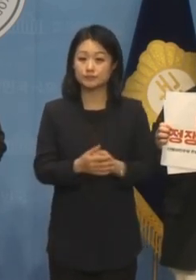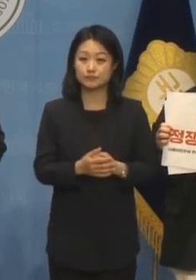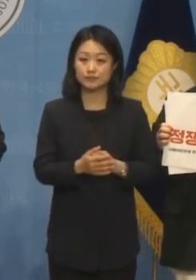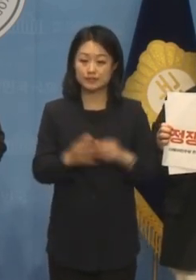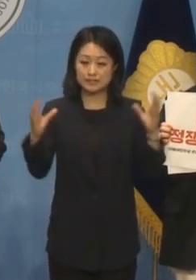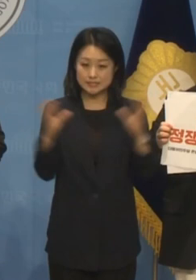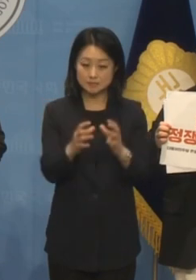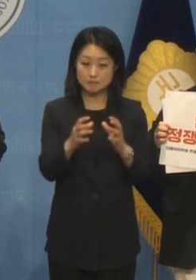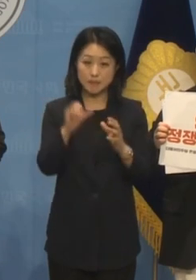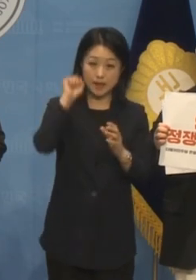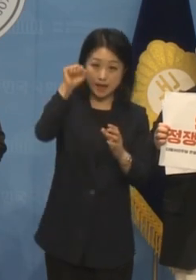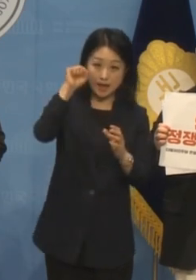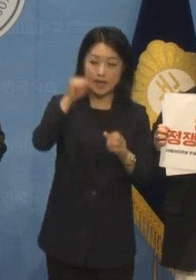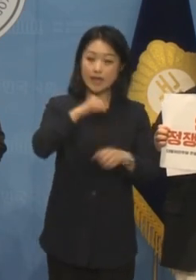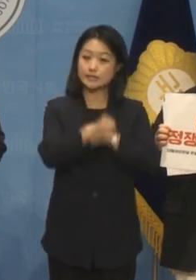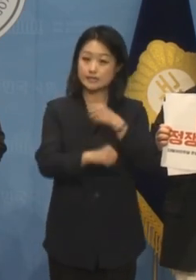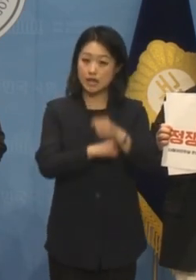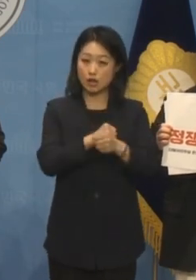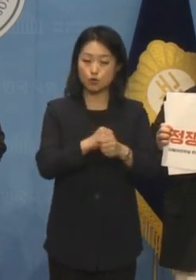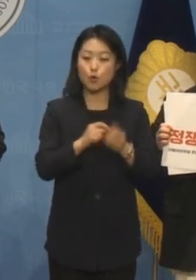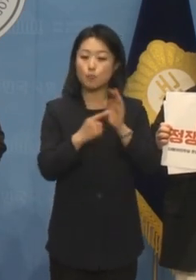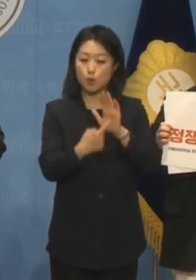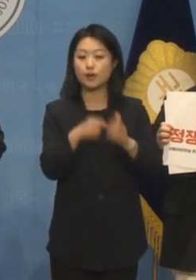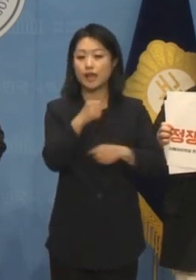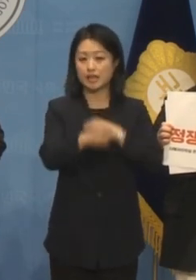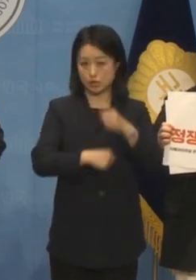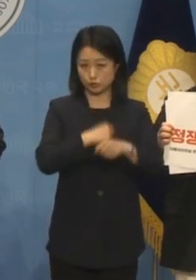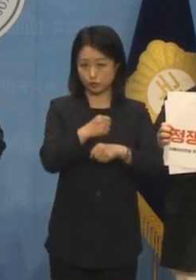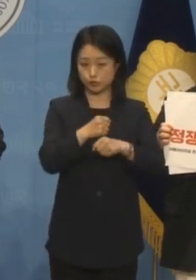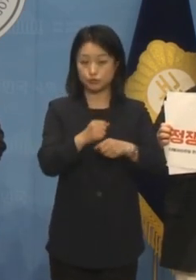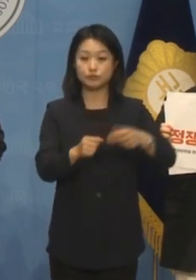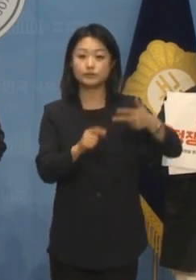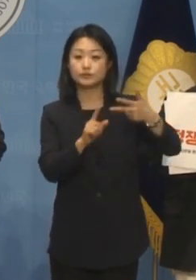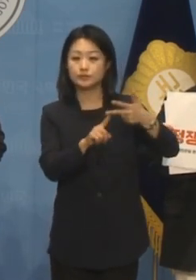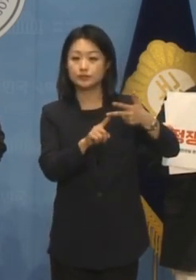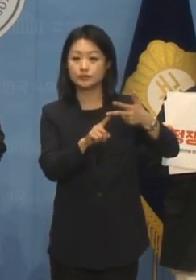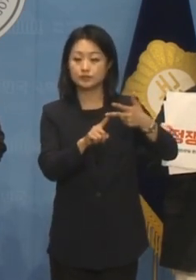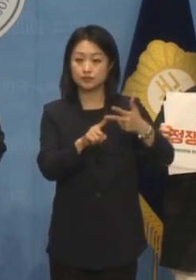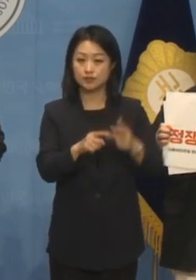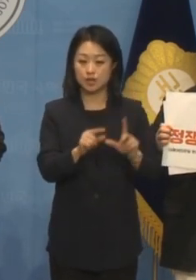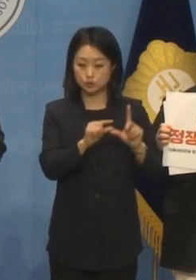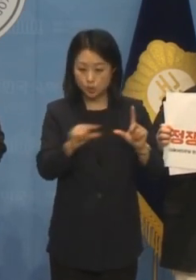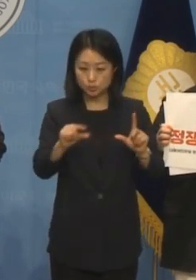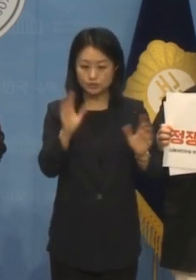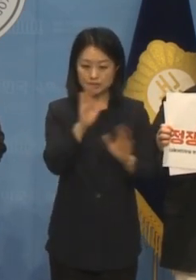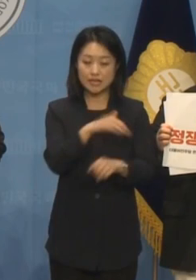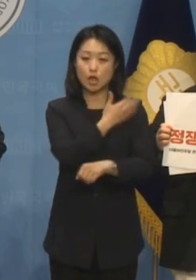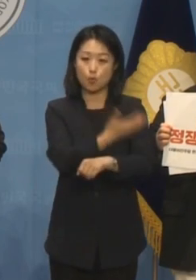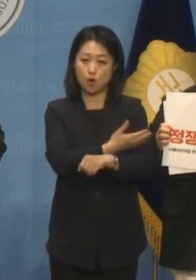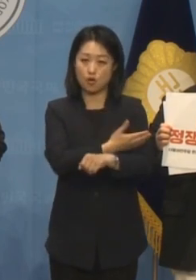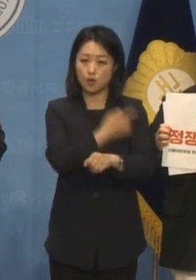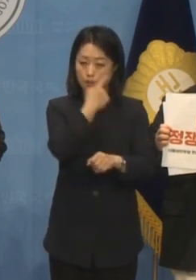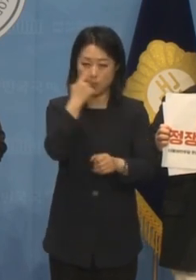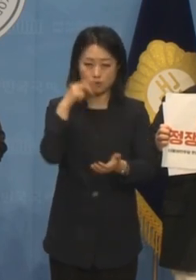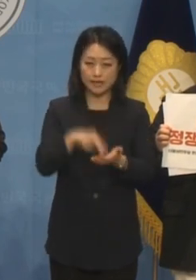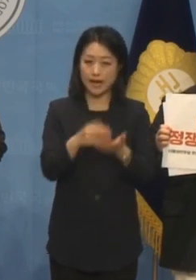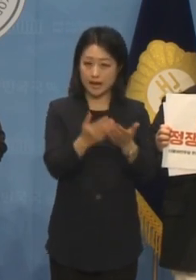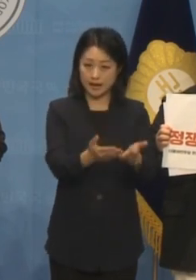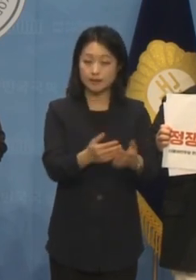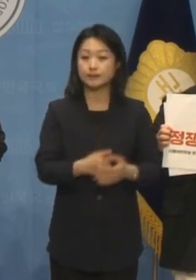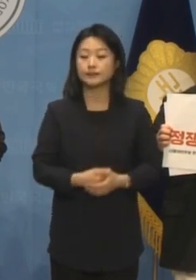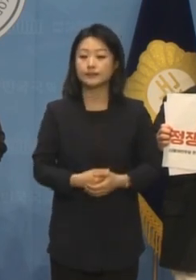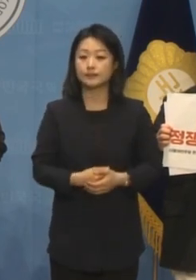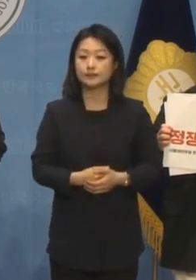집회 자유 및 학생 표현의 자유 보장. 일곱 번째, 소수 학생의 권리 보장.